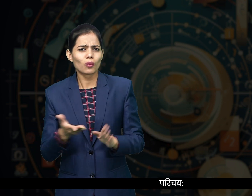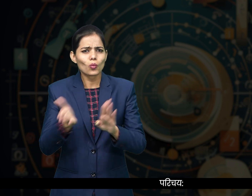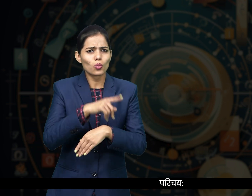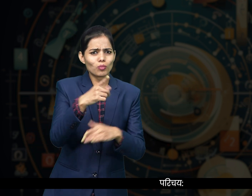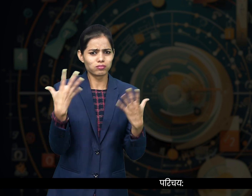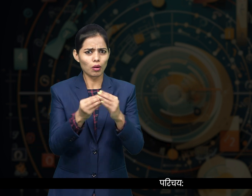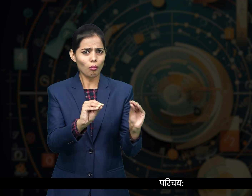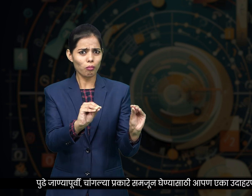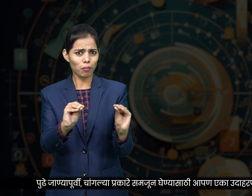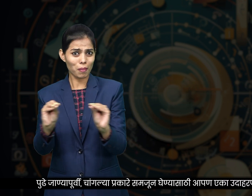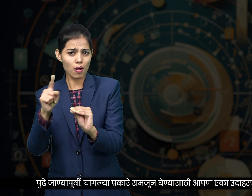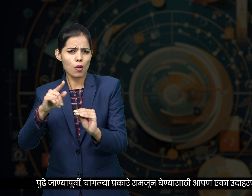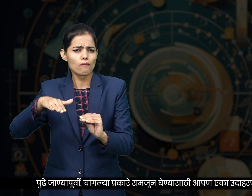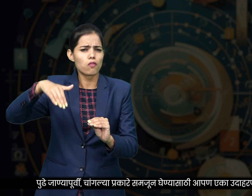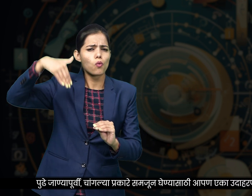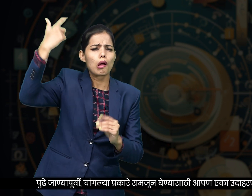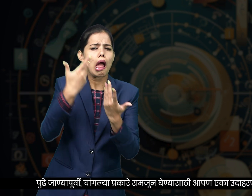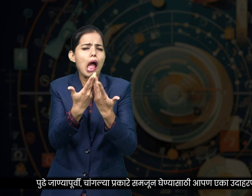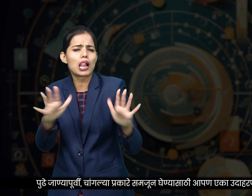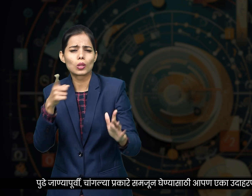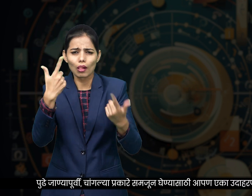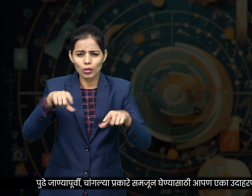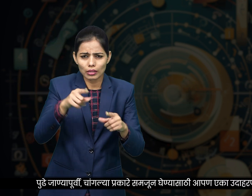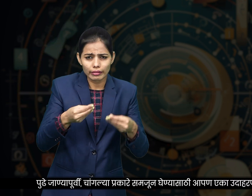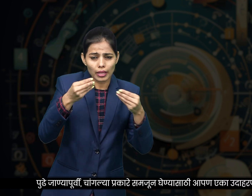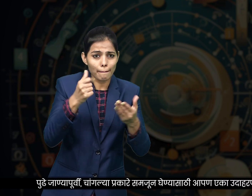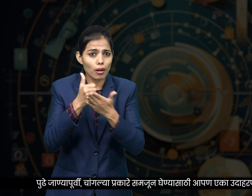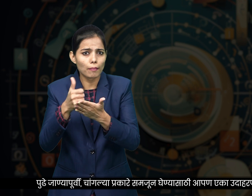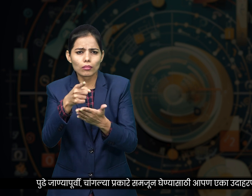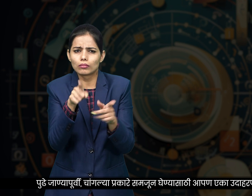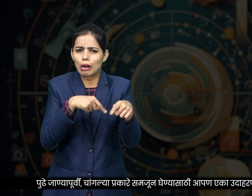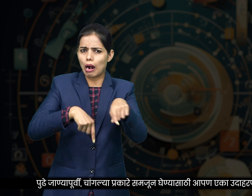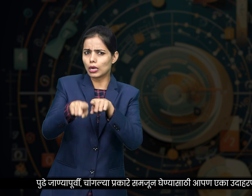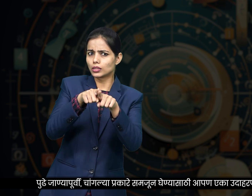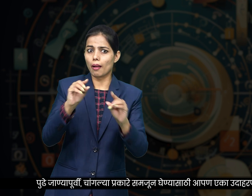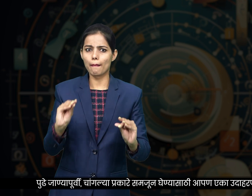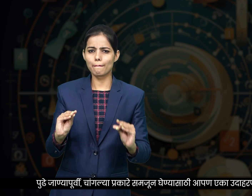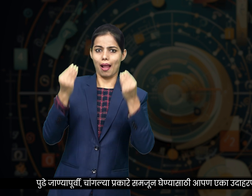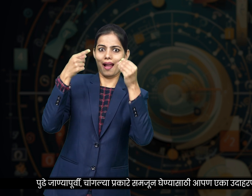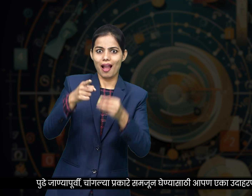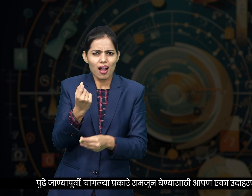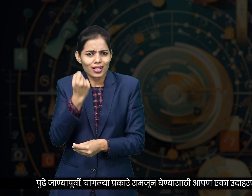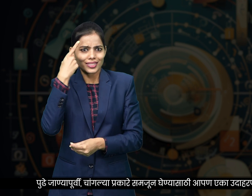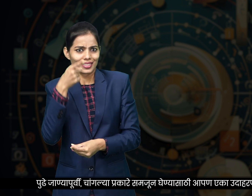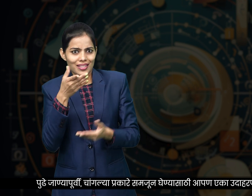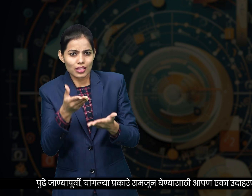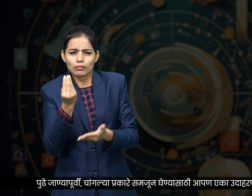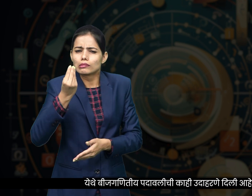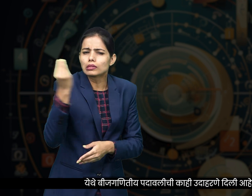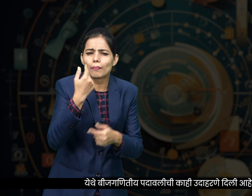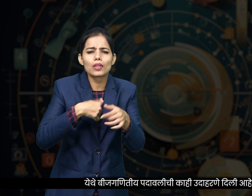परिचय. पुढे जाण्यापूर्वी चांगल्या प्रकारे समजून घेण्यासाठी आपण एका उदाहरणाची मदत